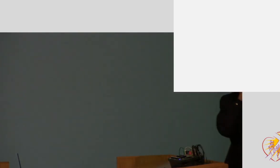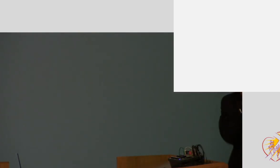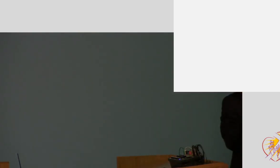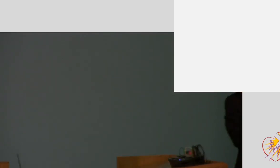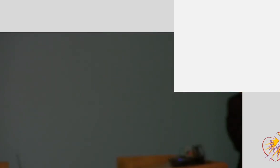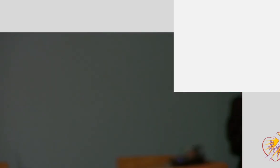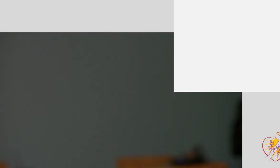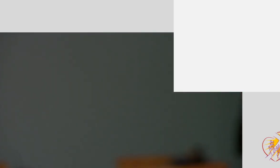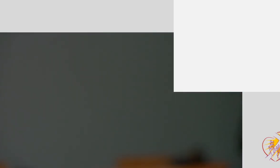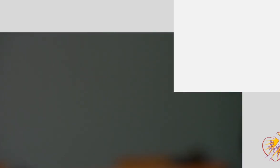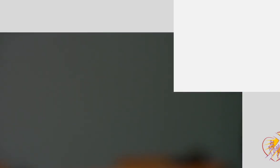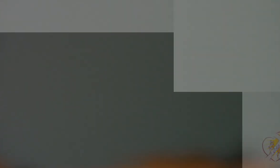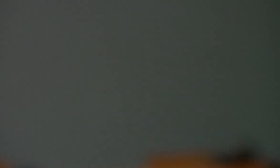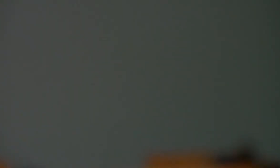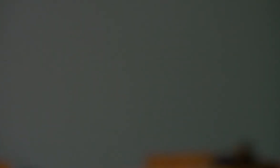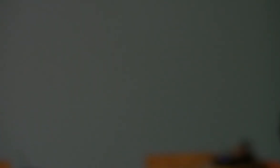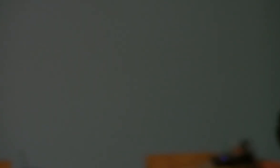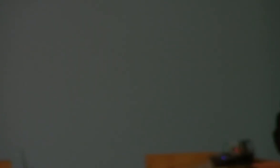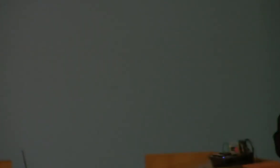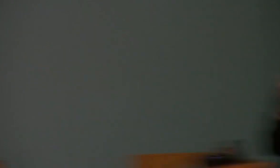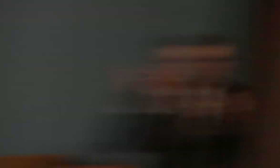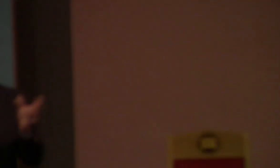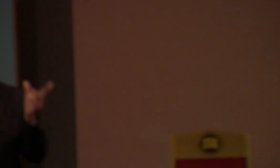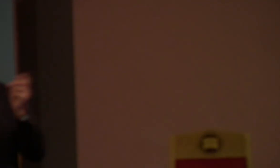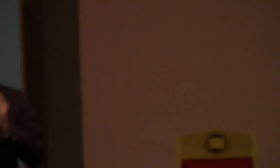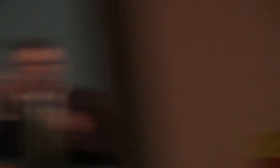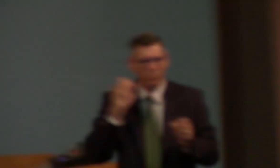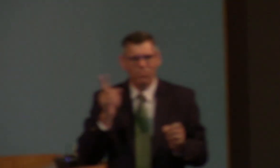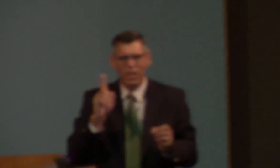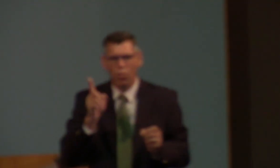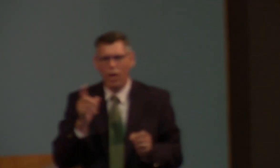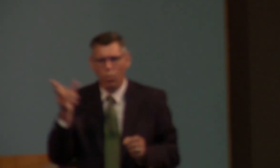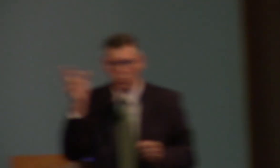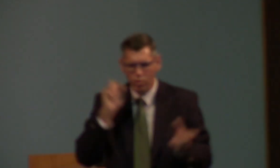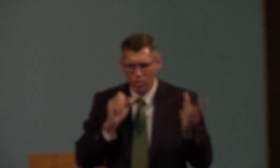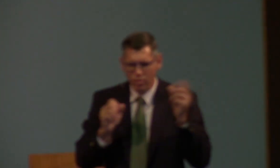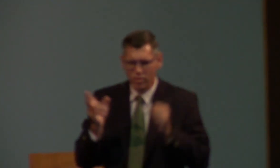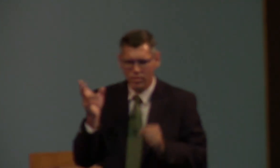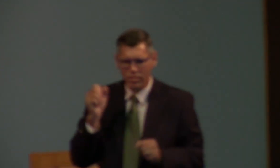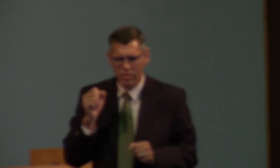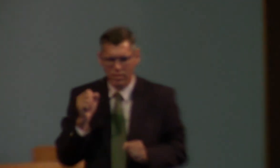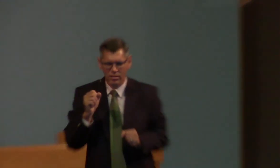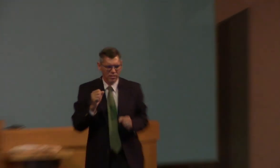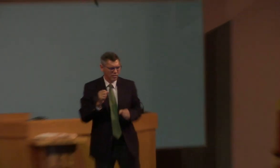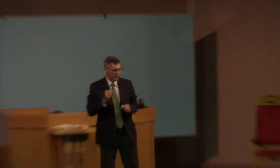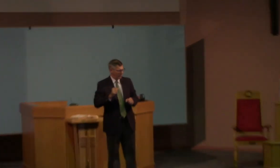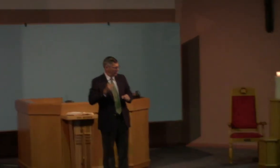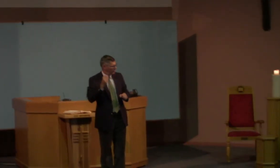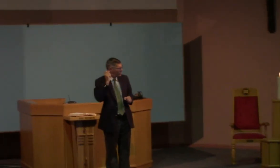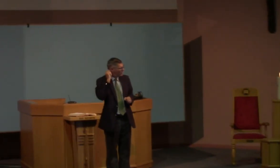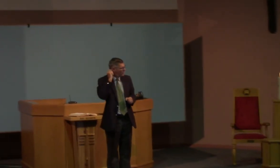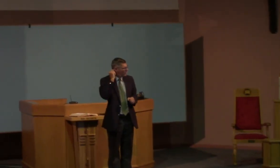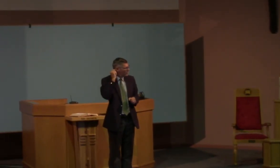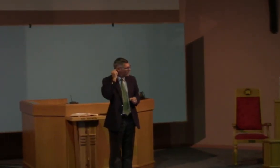Help gou vir my. Wat hoor ons?